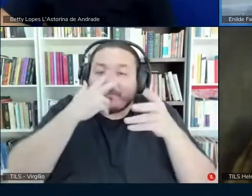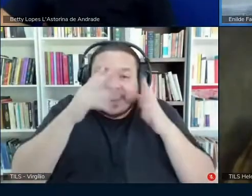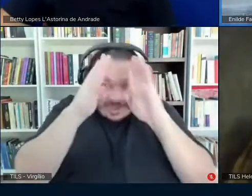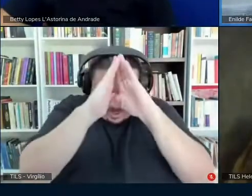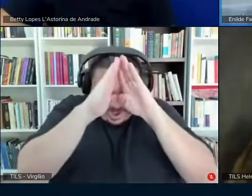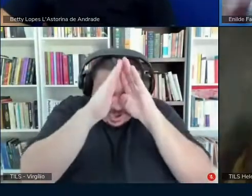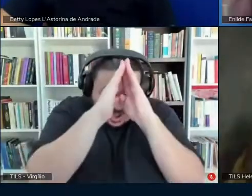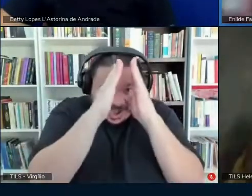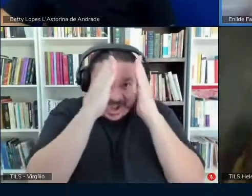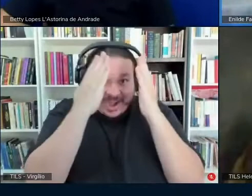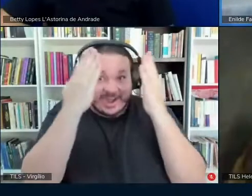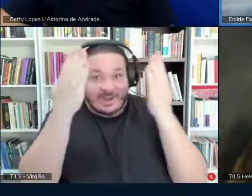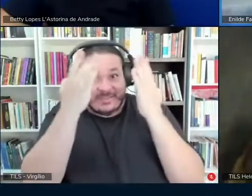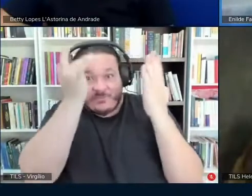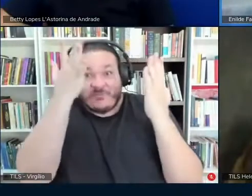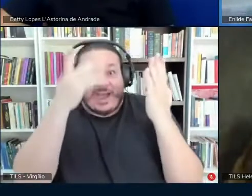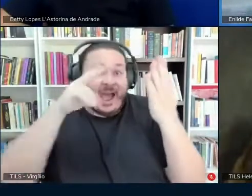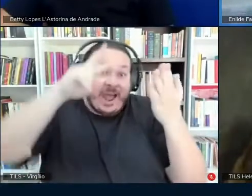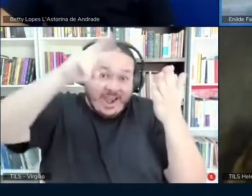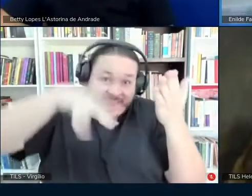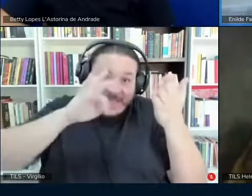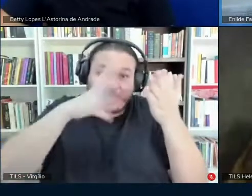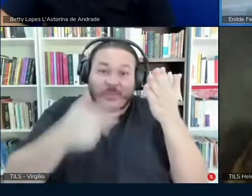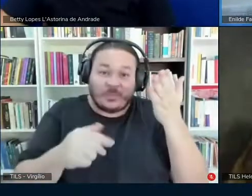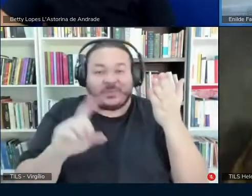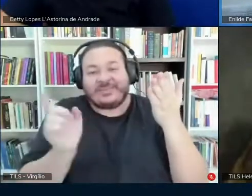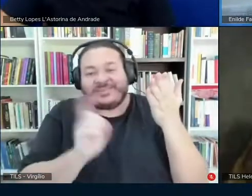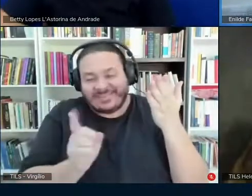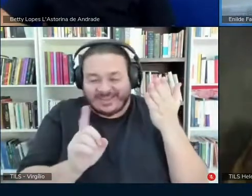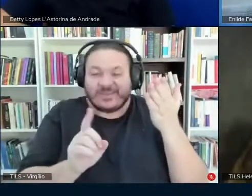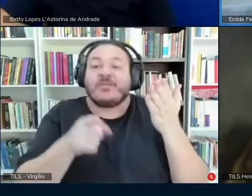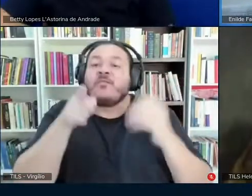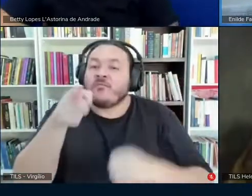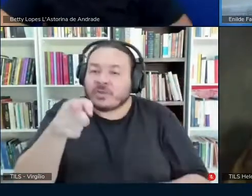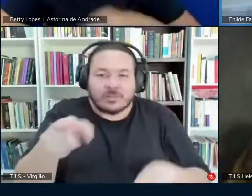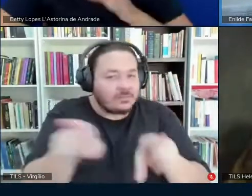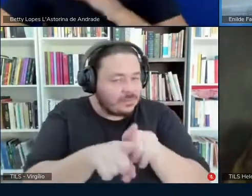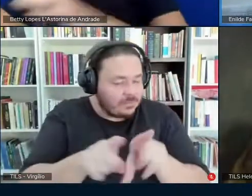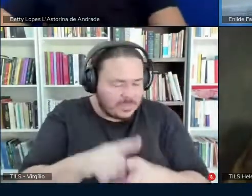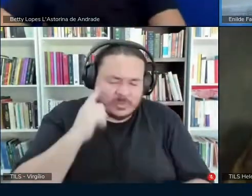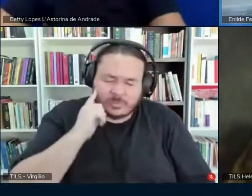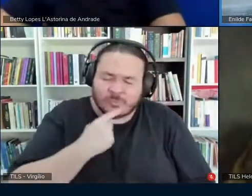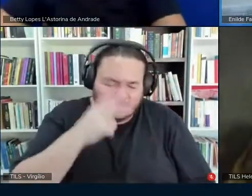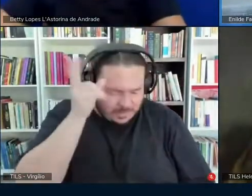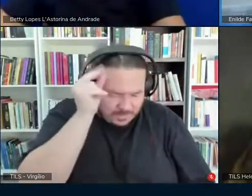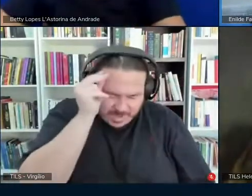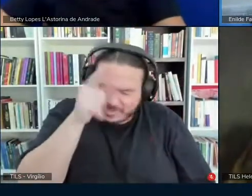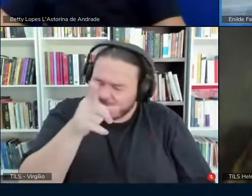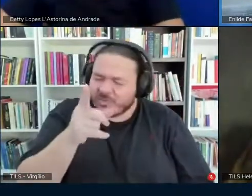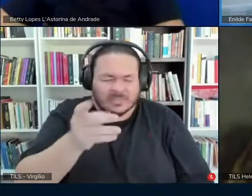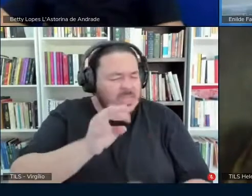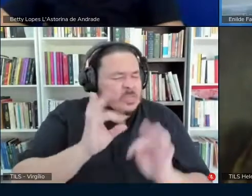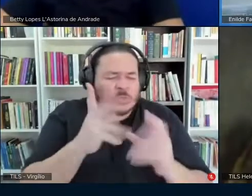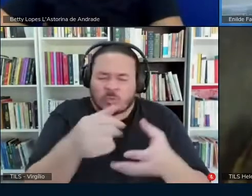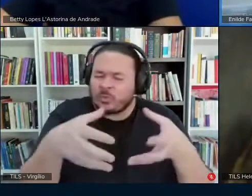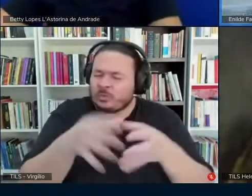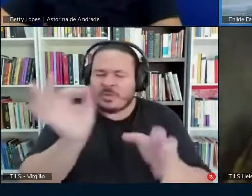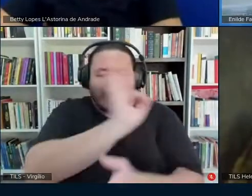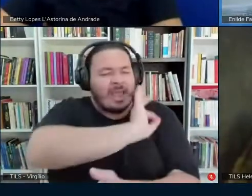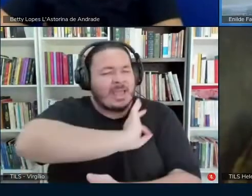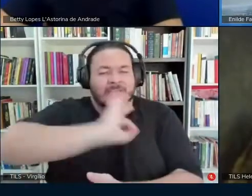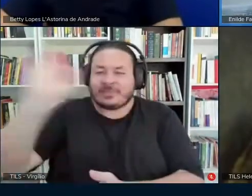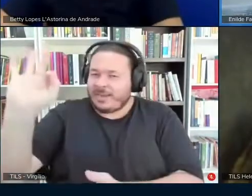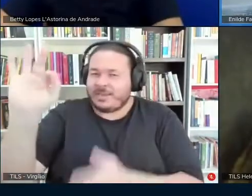tudo, né? Mas é isso aí. Você também é surda, são excelentes. Eu queria fazer